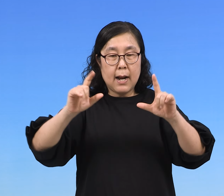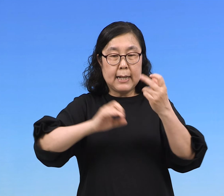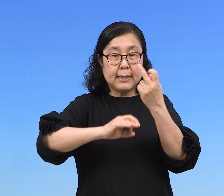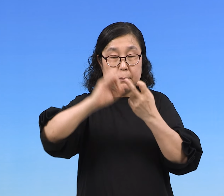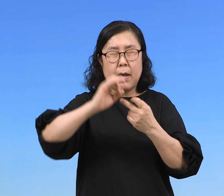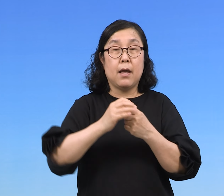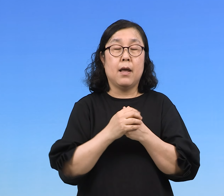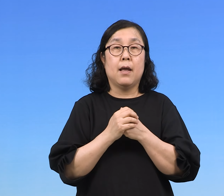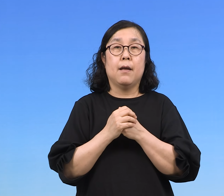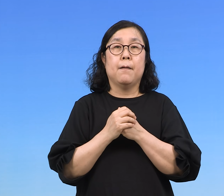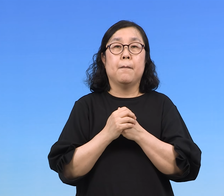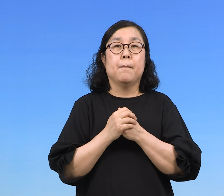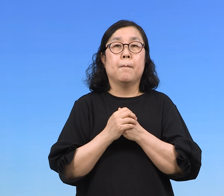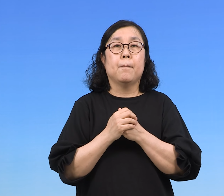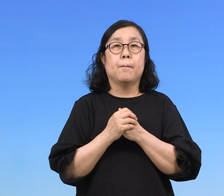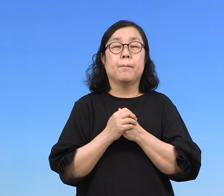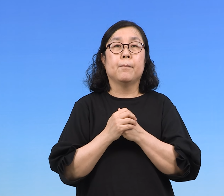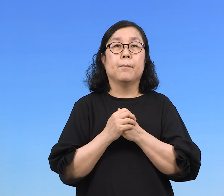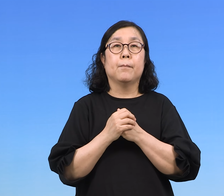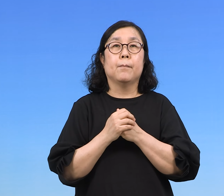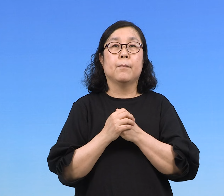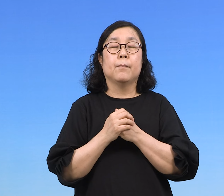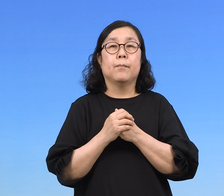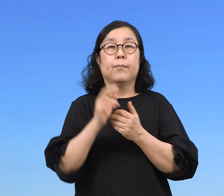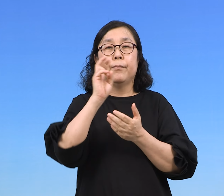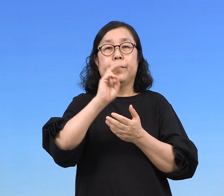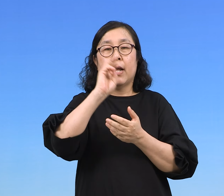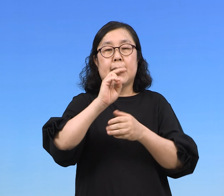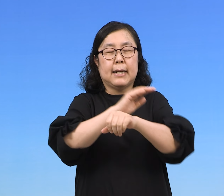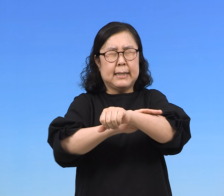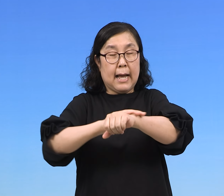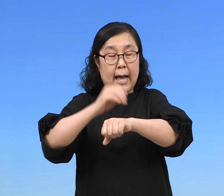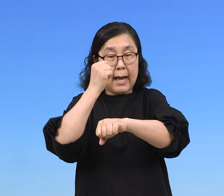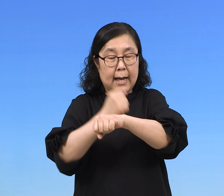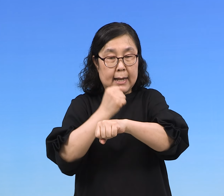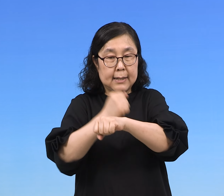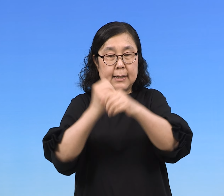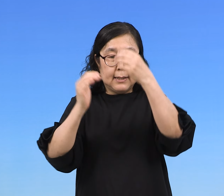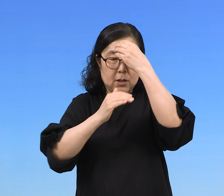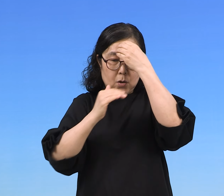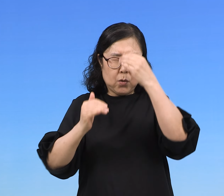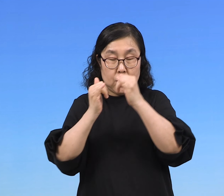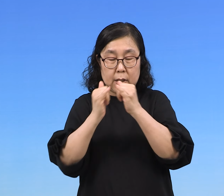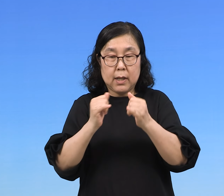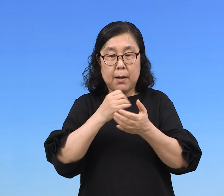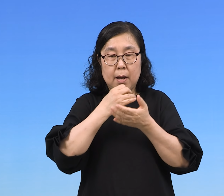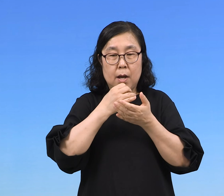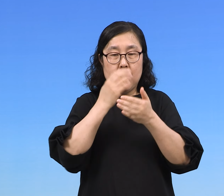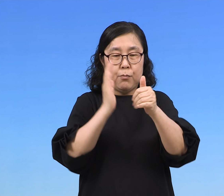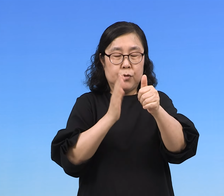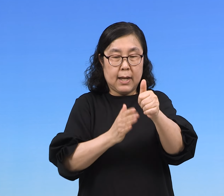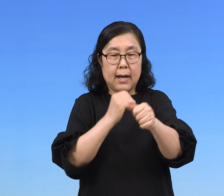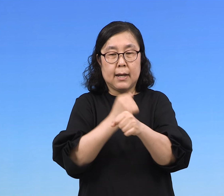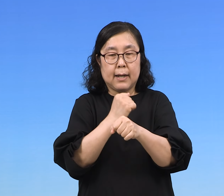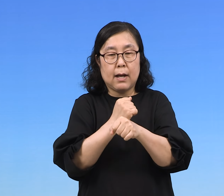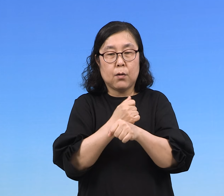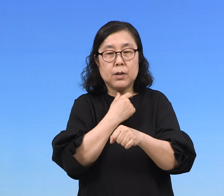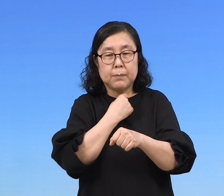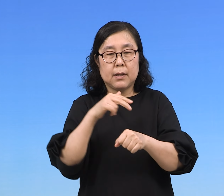아침에 우리 찬양 잘하는 성도님께 부탁을 드려야 되겠다. 그래서